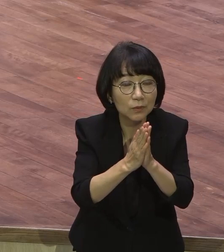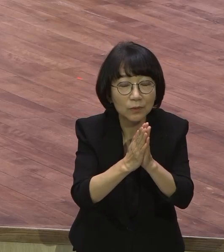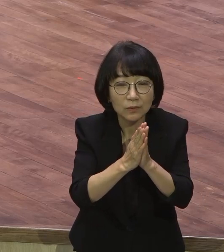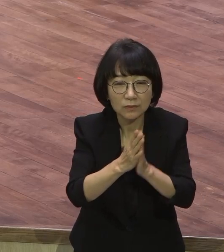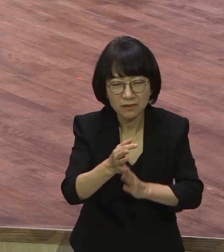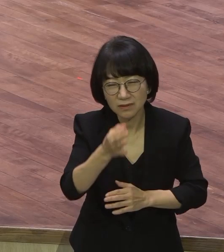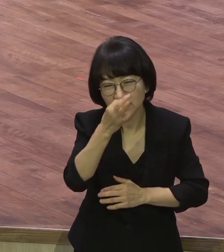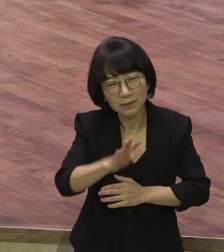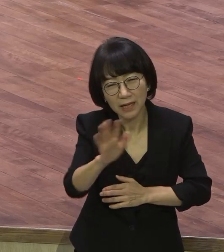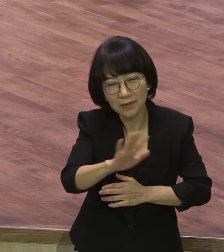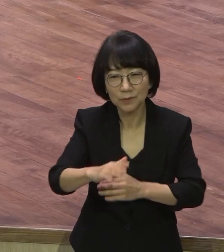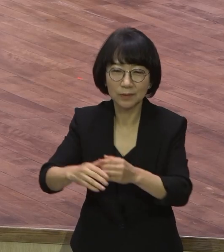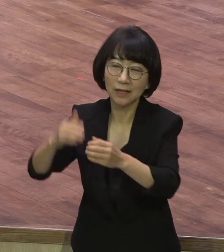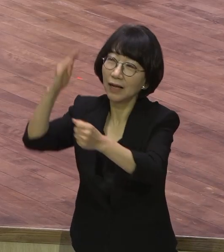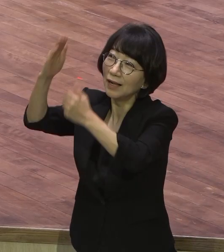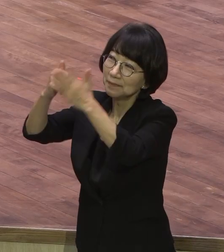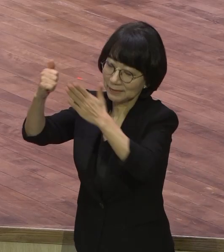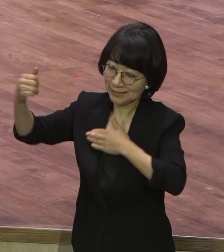하느님과 대화예요.